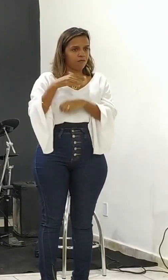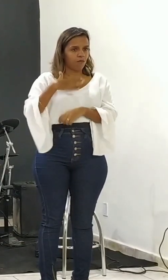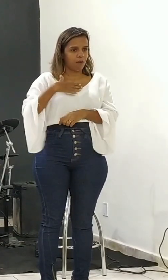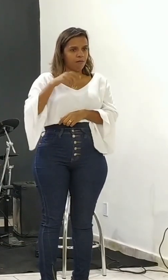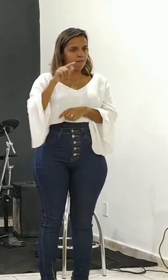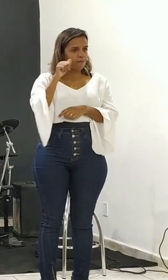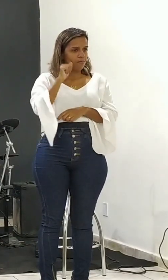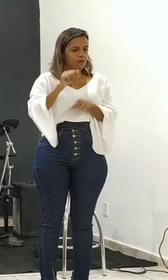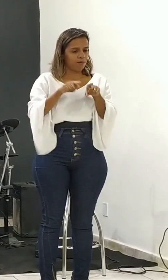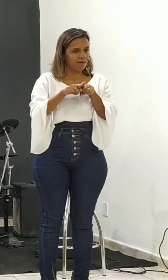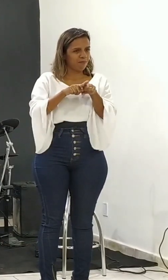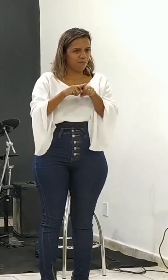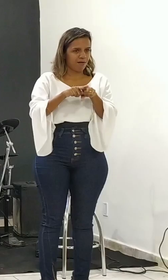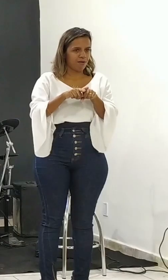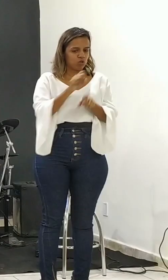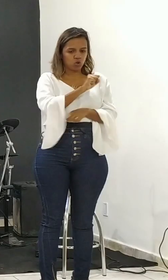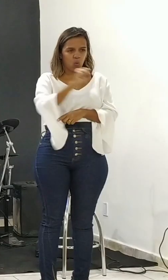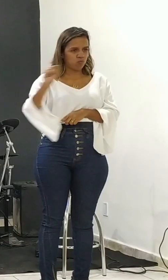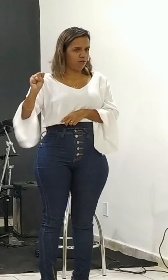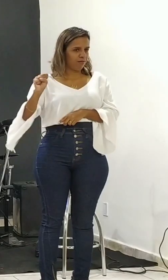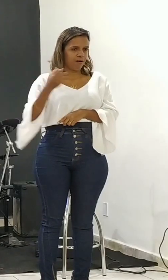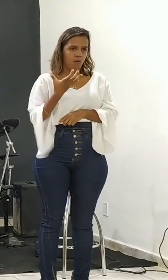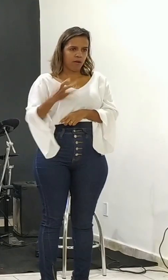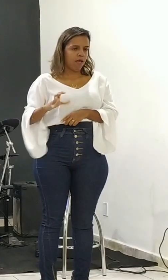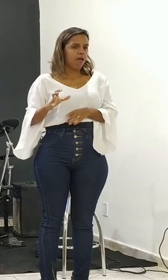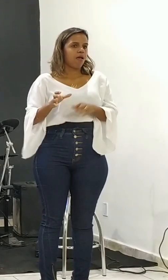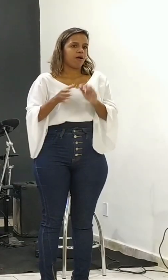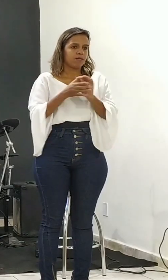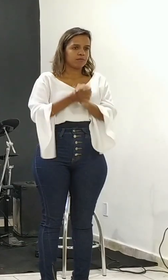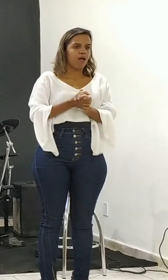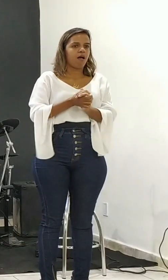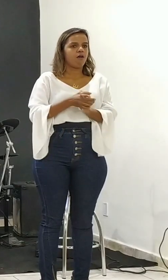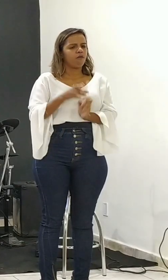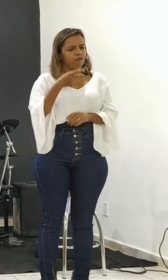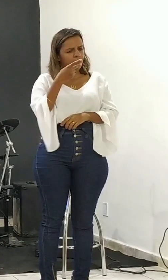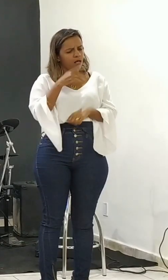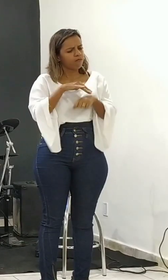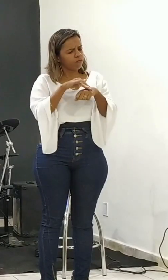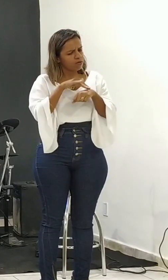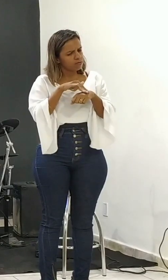se casar, e eu falava muito isso para ela.